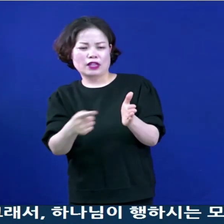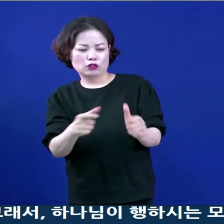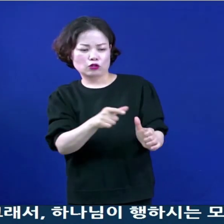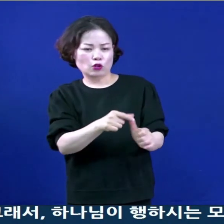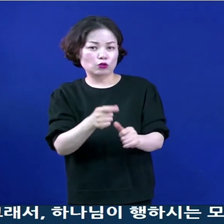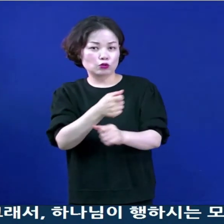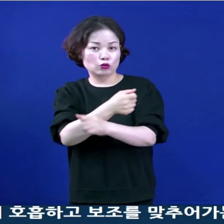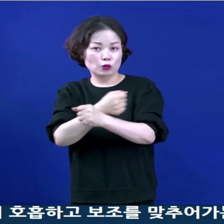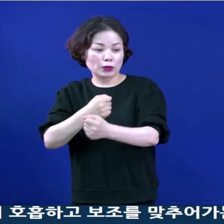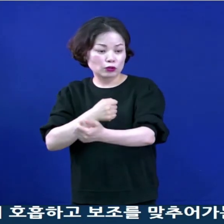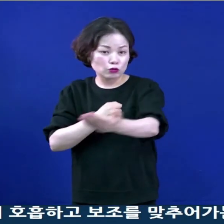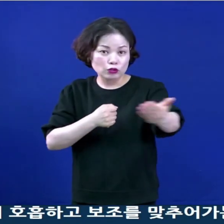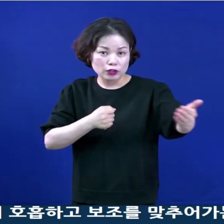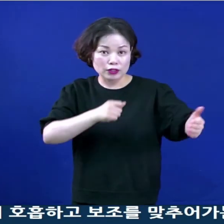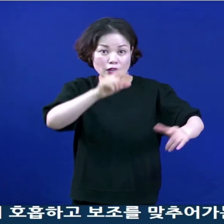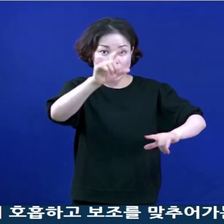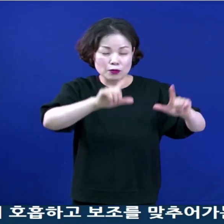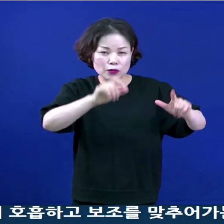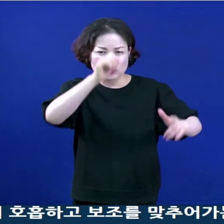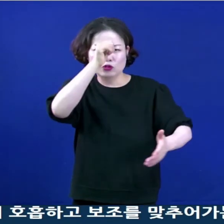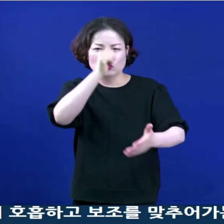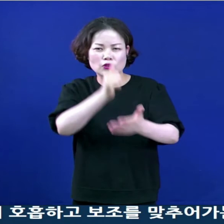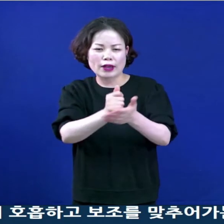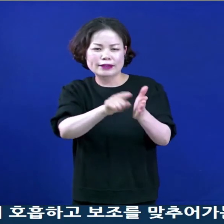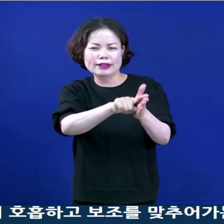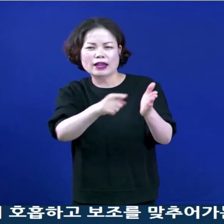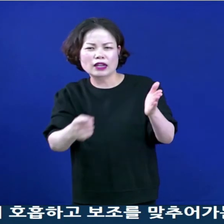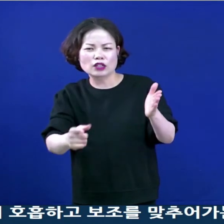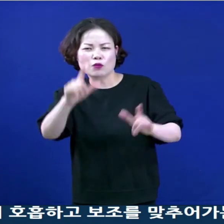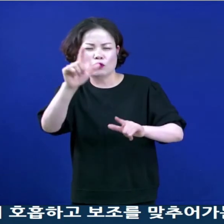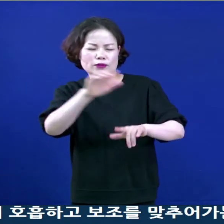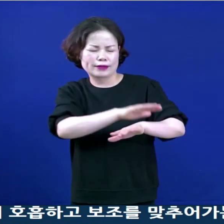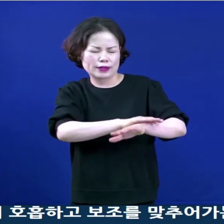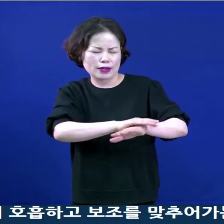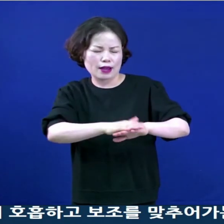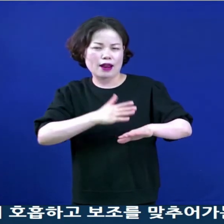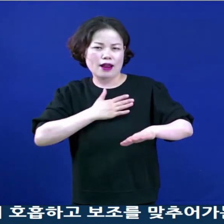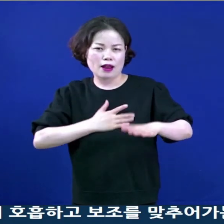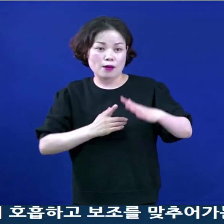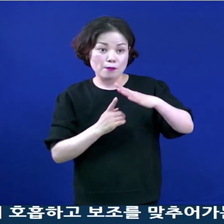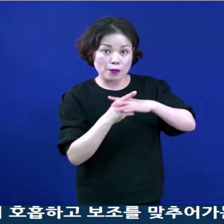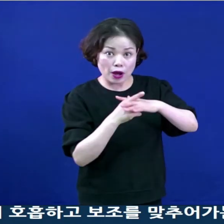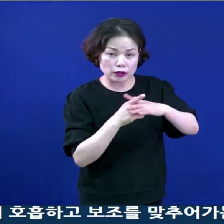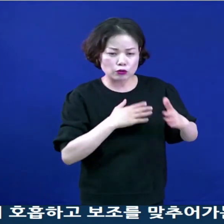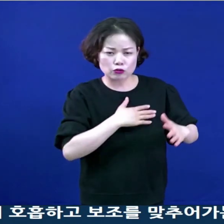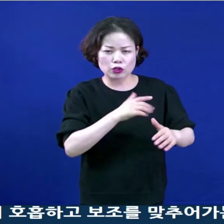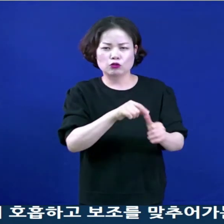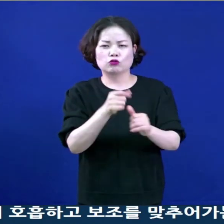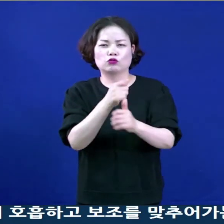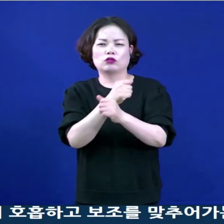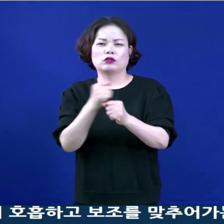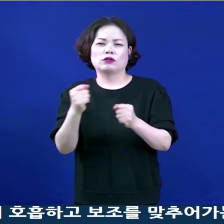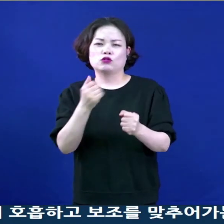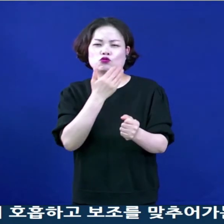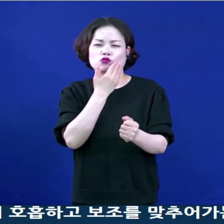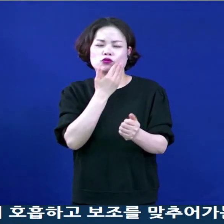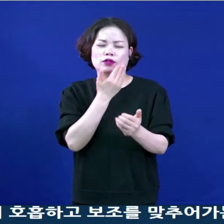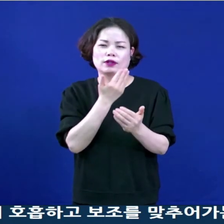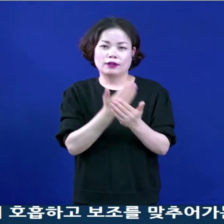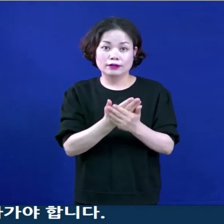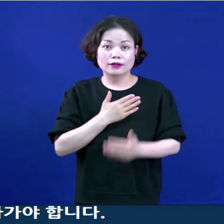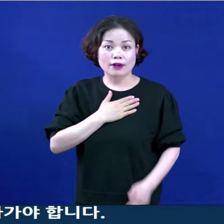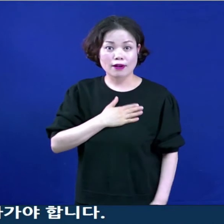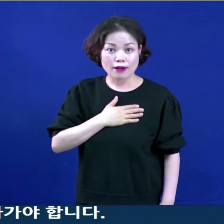우리들의 모습입니다. 죄와 타락의 모습을 잘 알아야 내가 받은 구속이 얼마나 귀한지를 알게